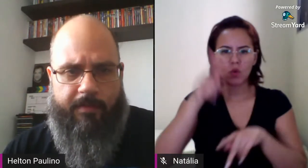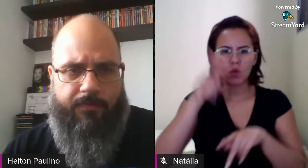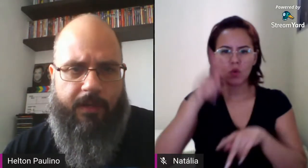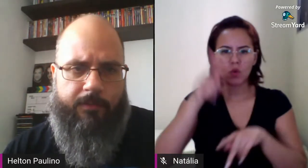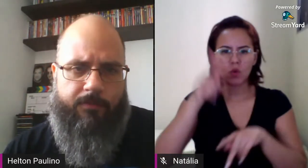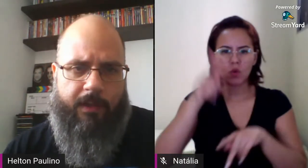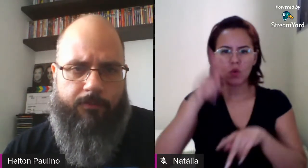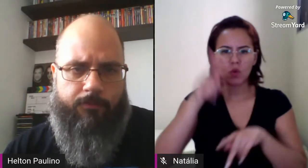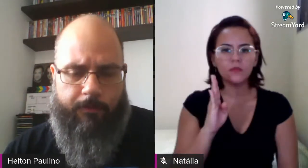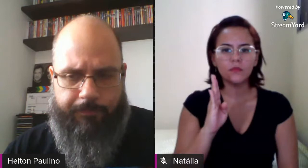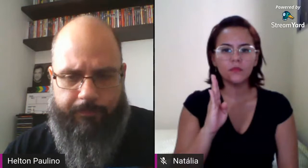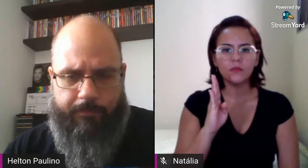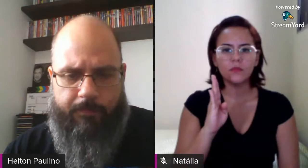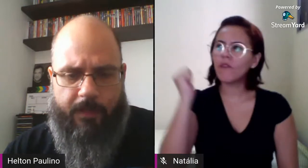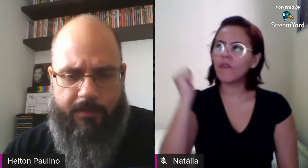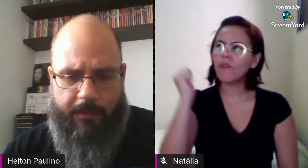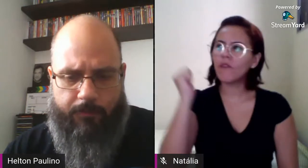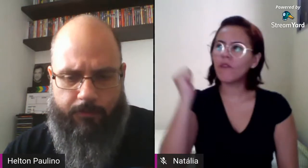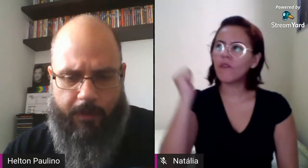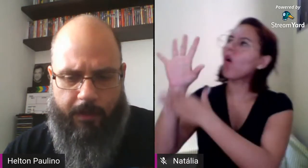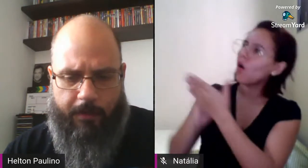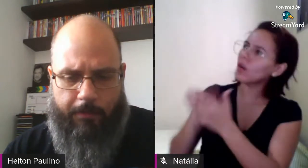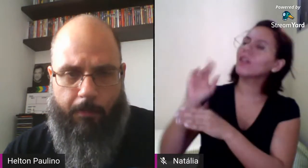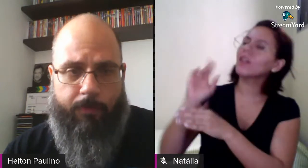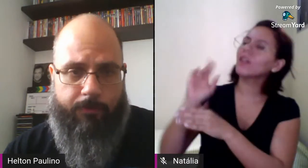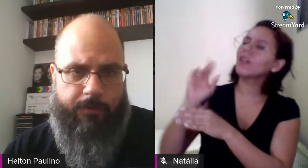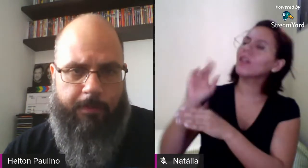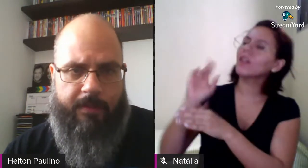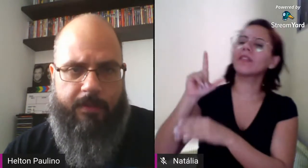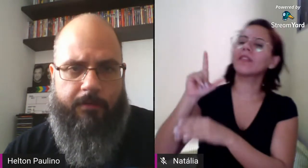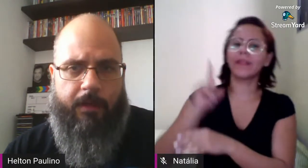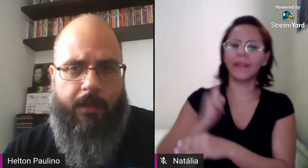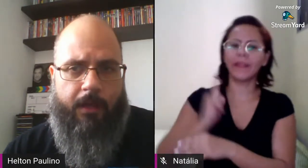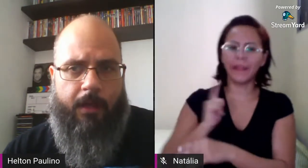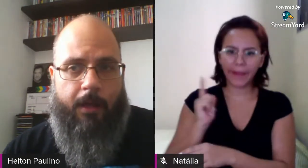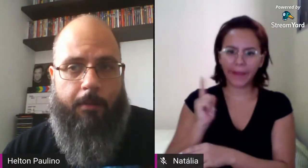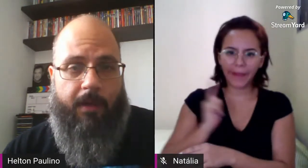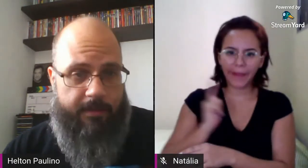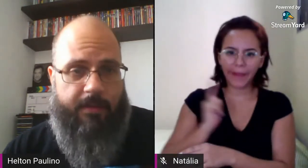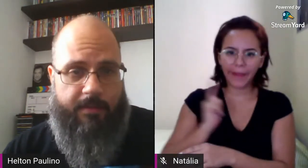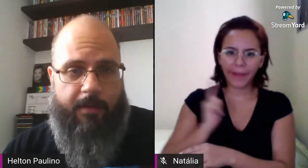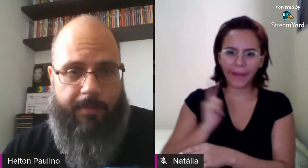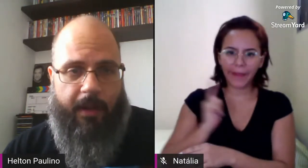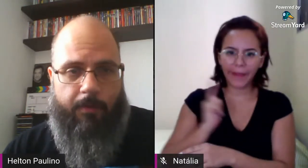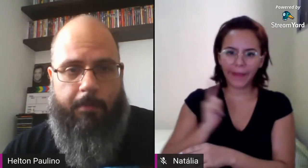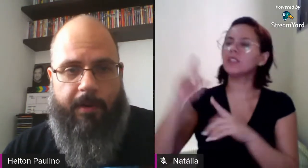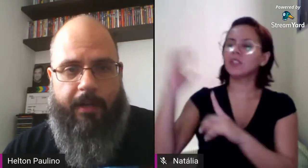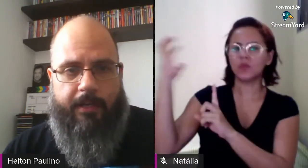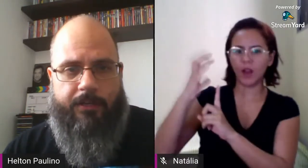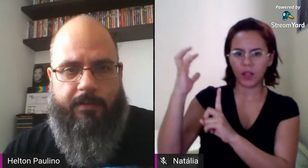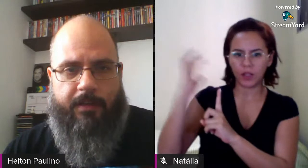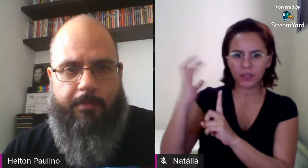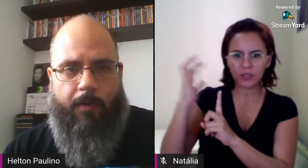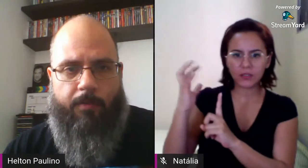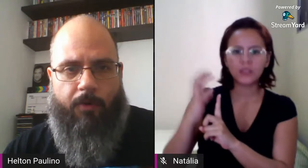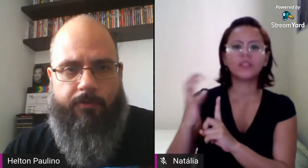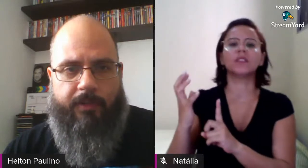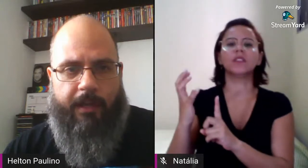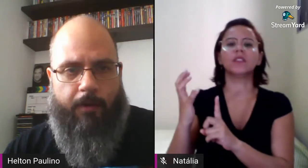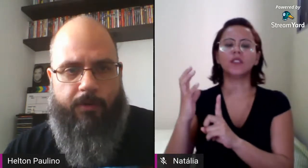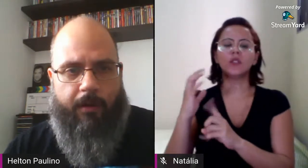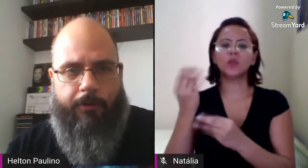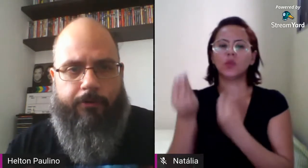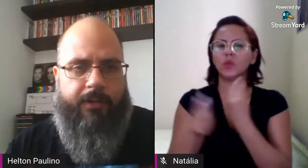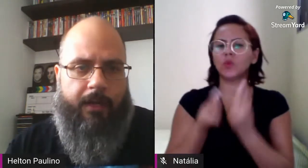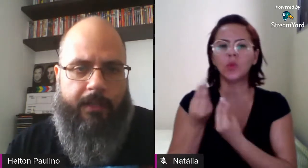acabam massificando certos modos de expressão, mas que sempre há uma brecha, sempre há um modo